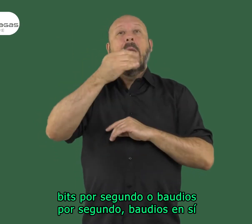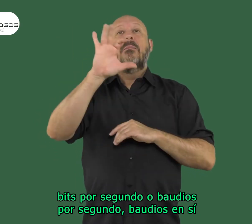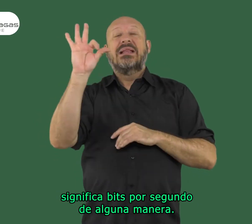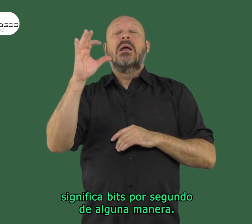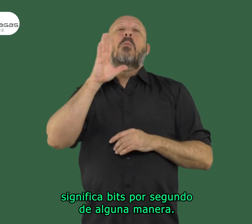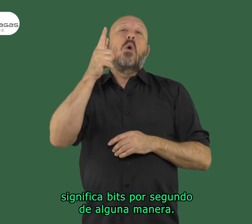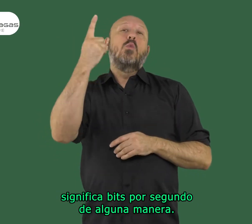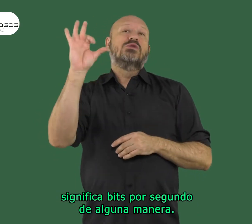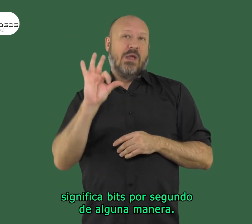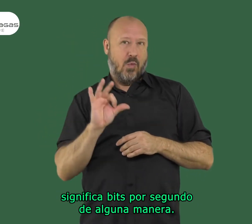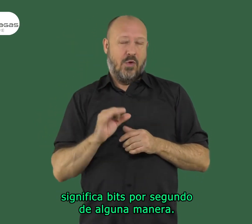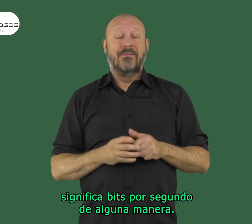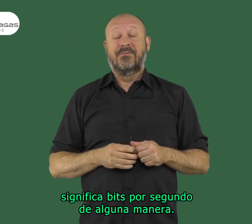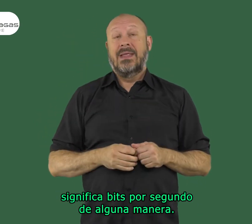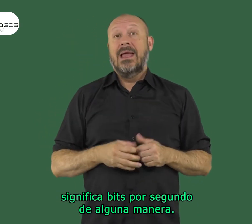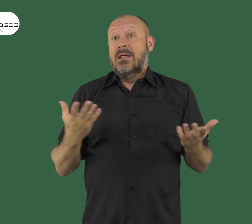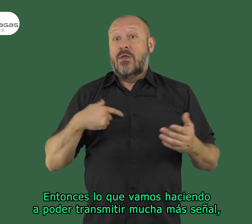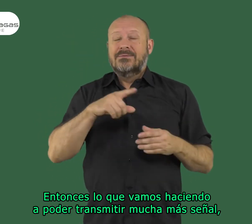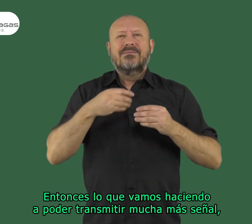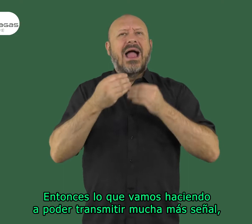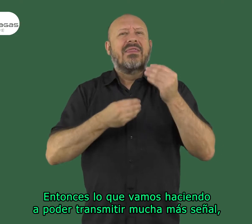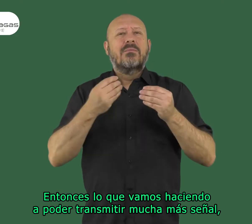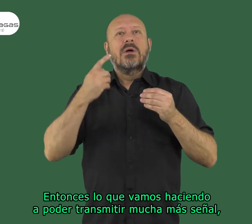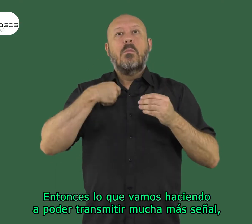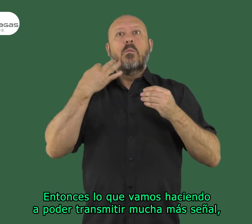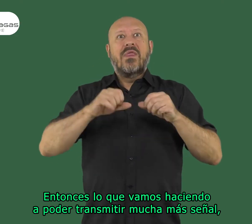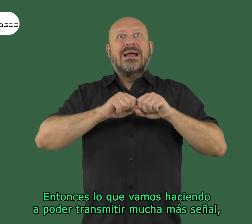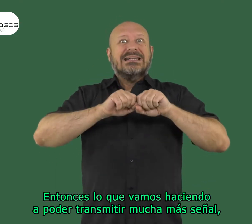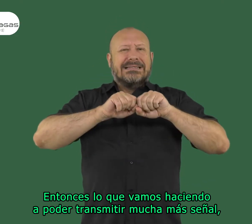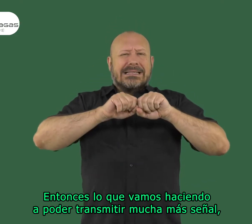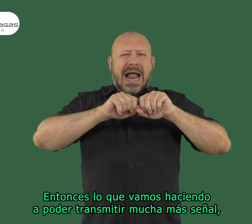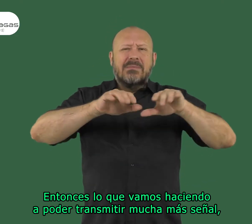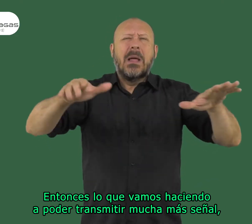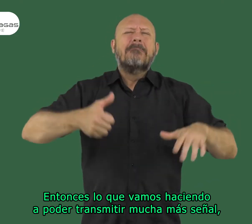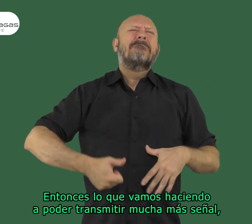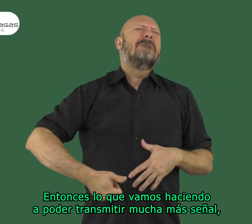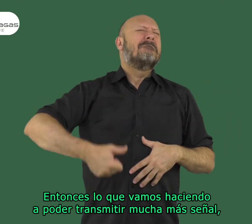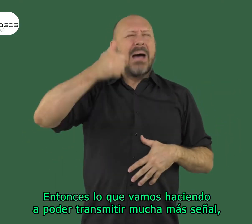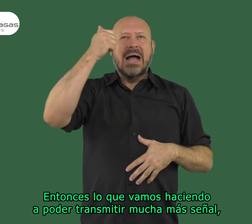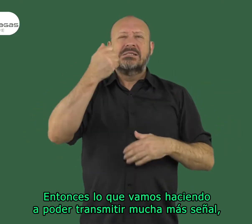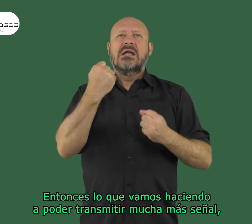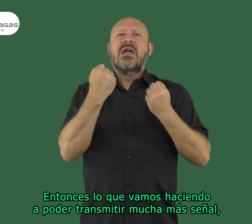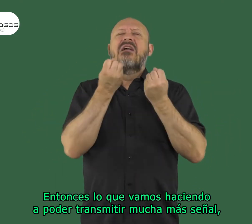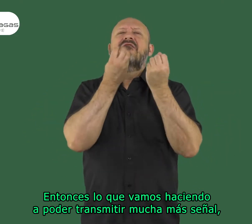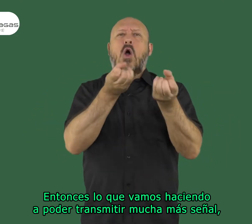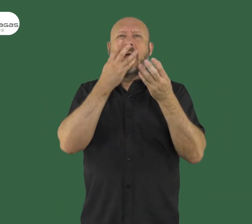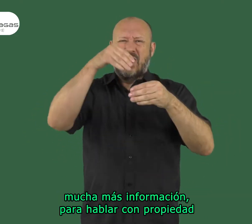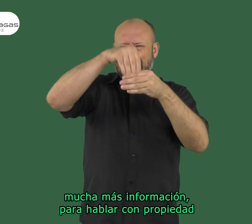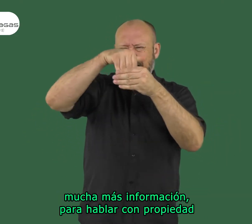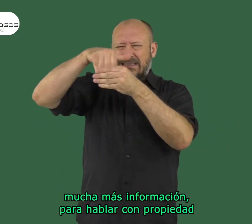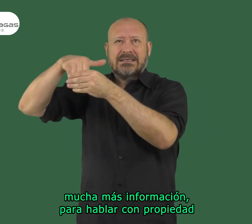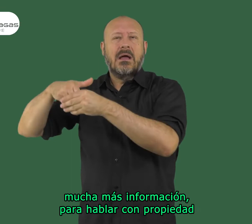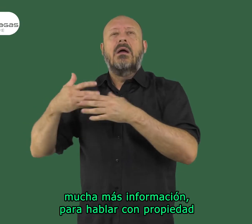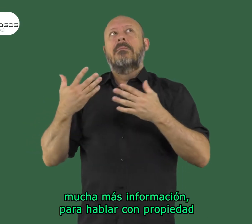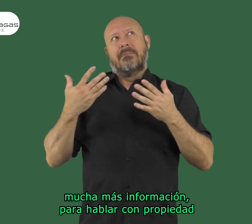Baudio en sí significa bits por segundo de alguna manera, ¿no? Entonces lo que vamos haciendo a poder transmitir mucha más señal, mucha